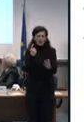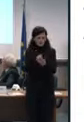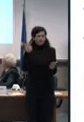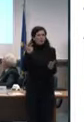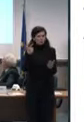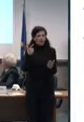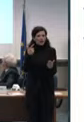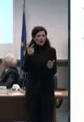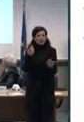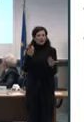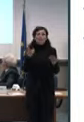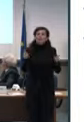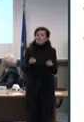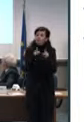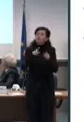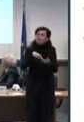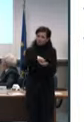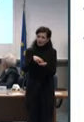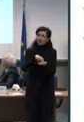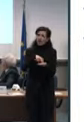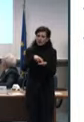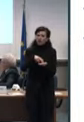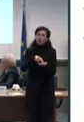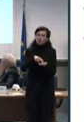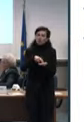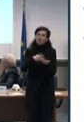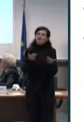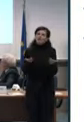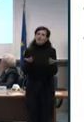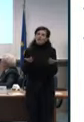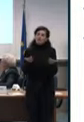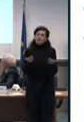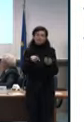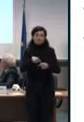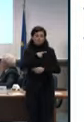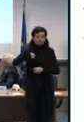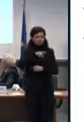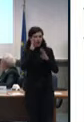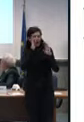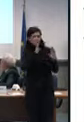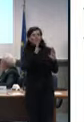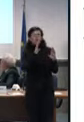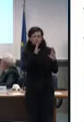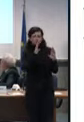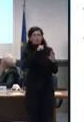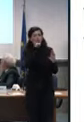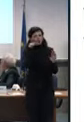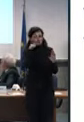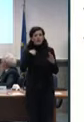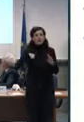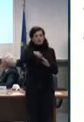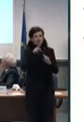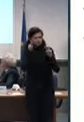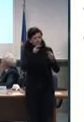che in questa epidemia devono essere avere particolarmente la nostra attenzione nostro la nostro sforzo